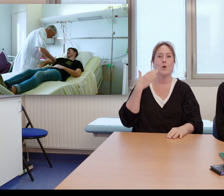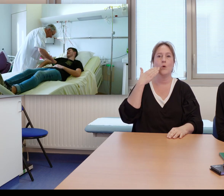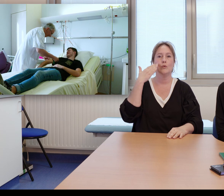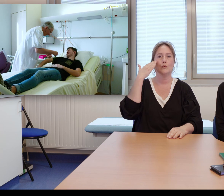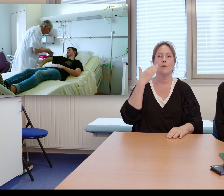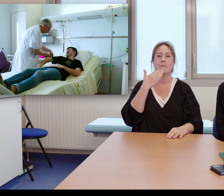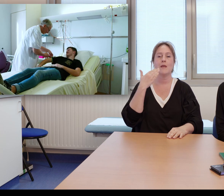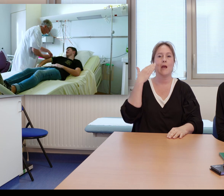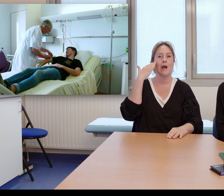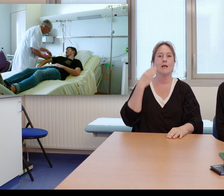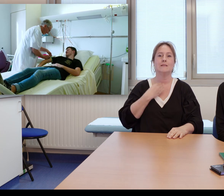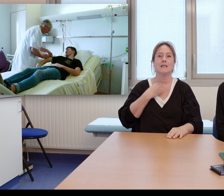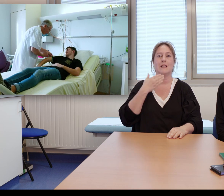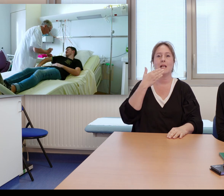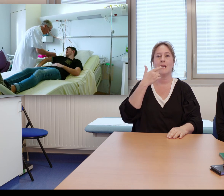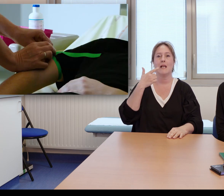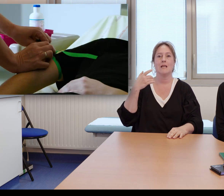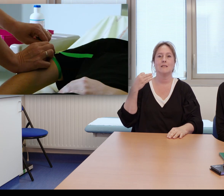On te met un élastique